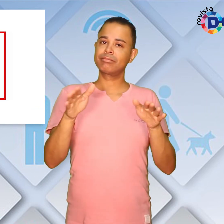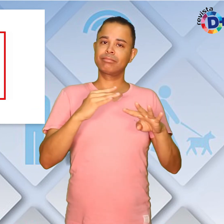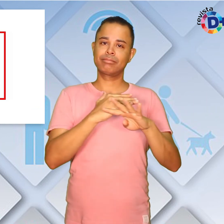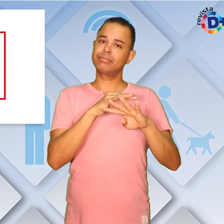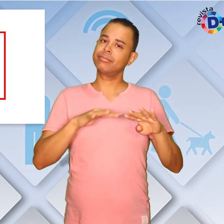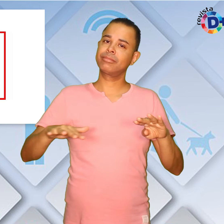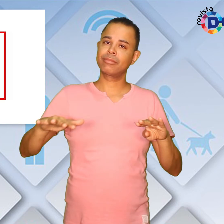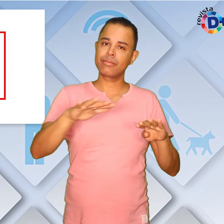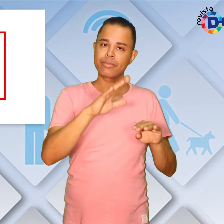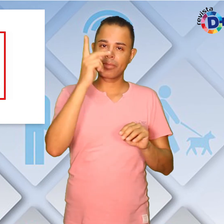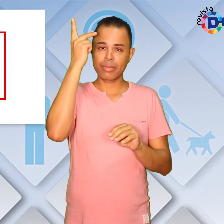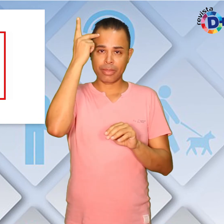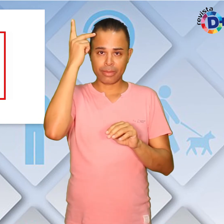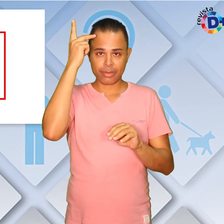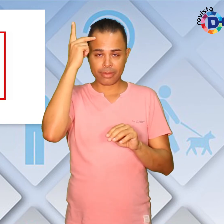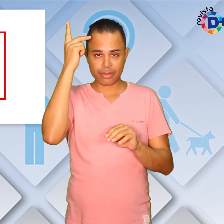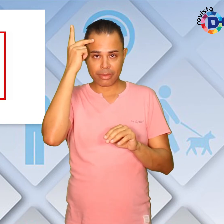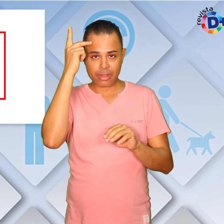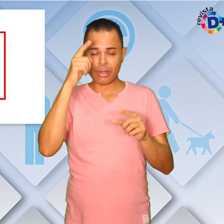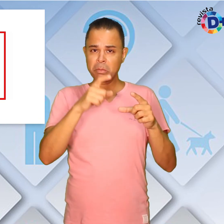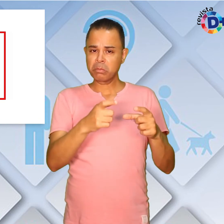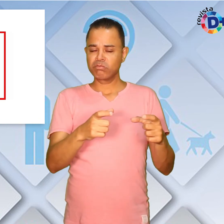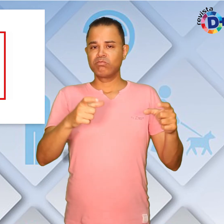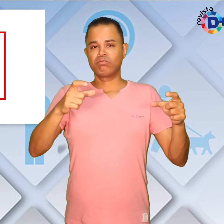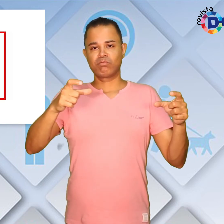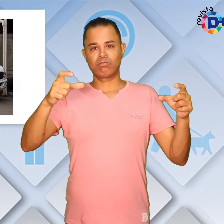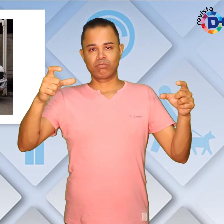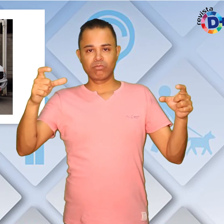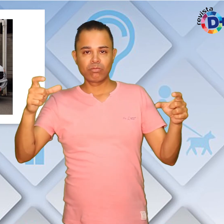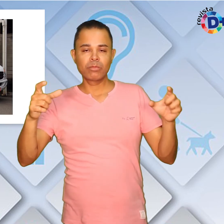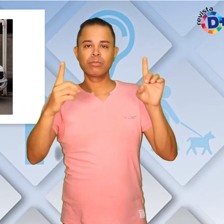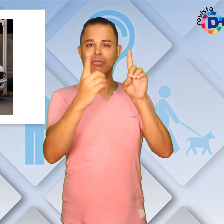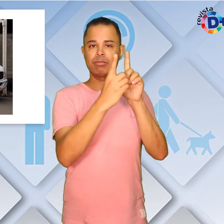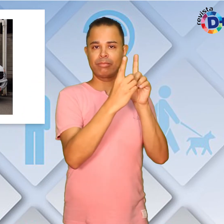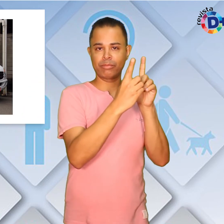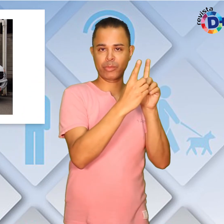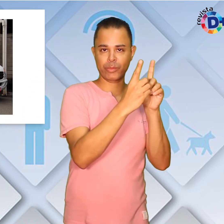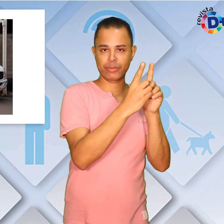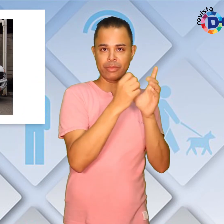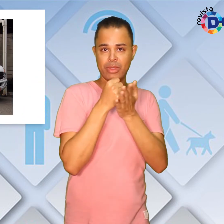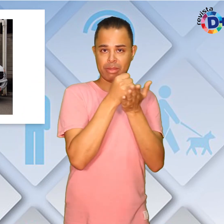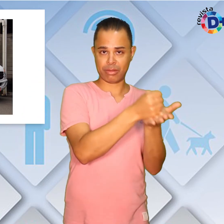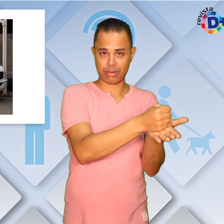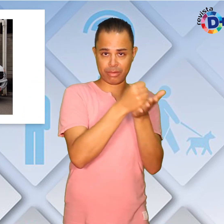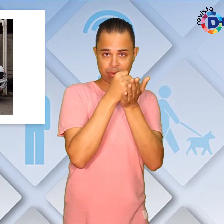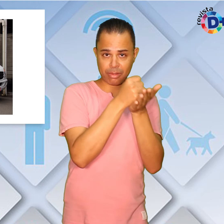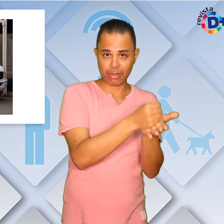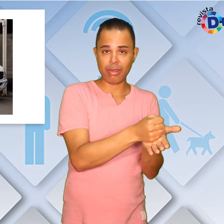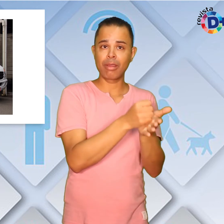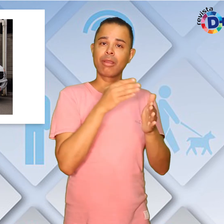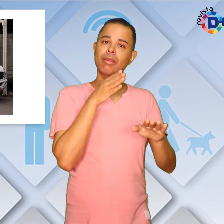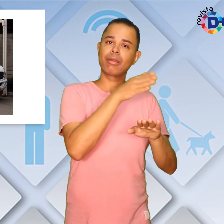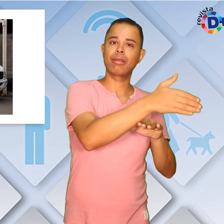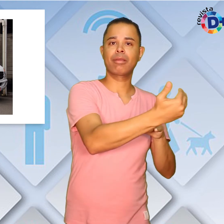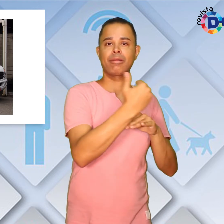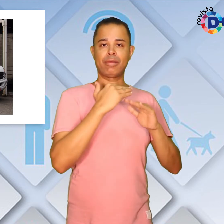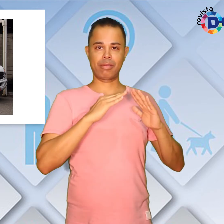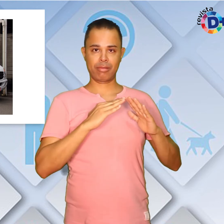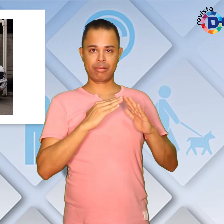desde a ampliação da capacidade de atendimento do atende até a incorporação de